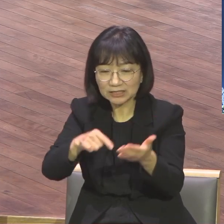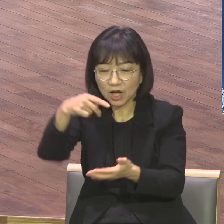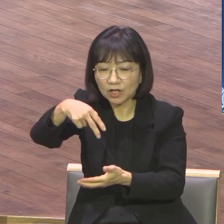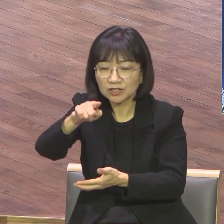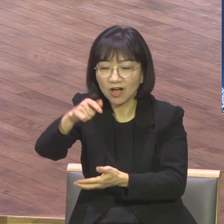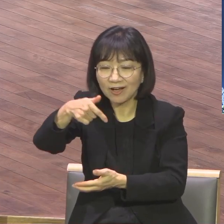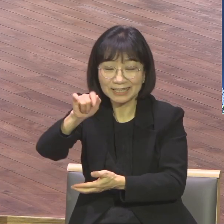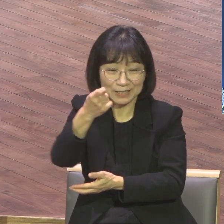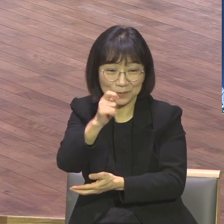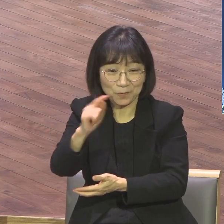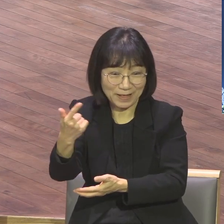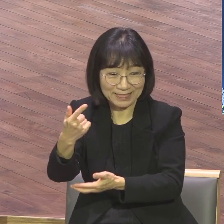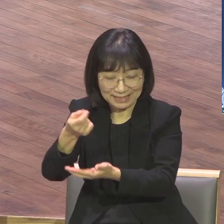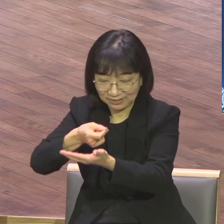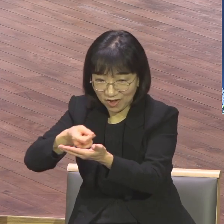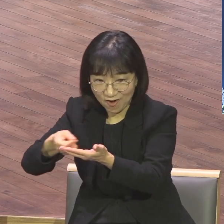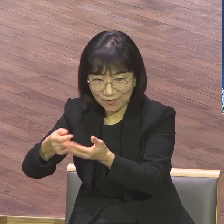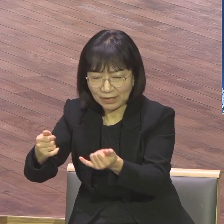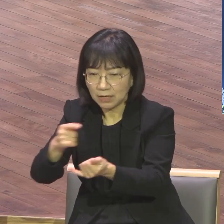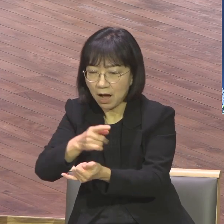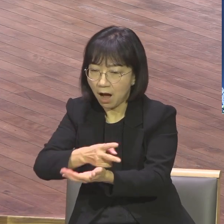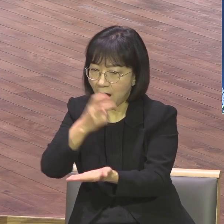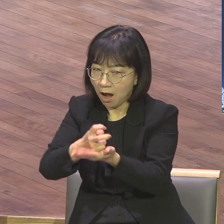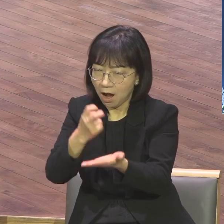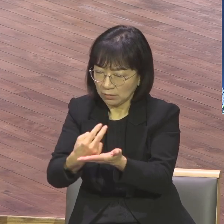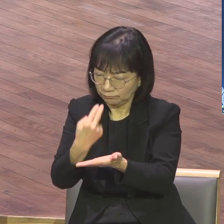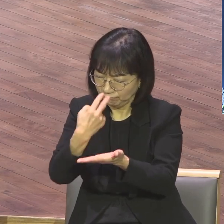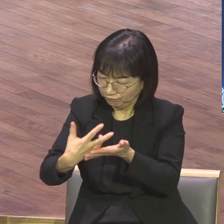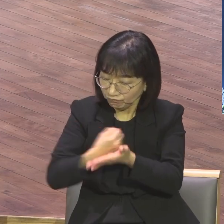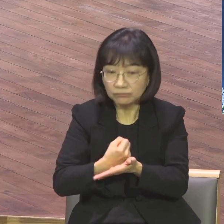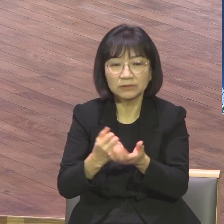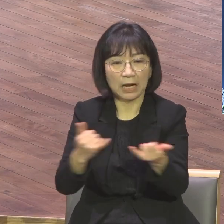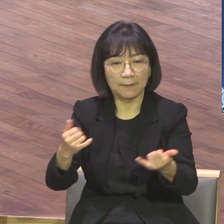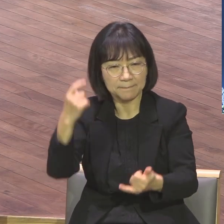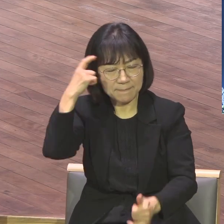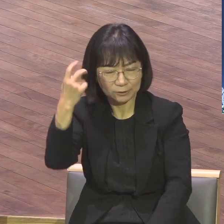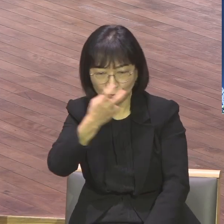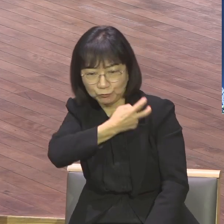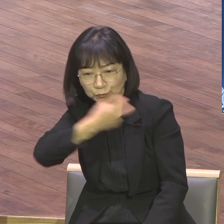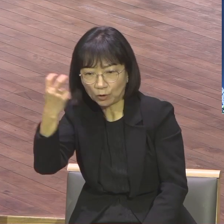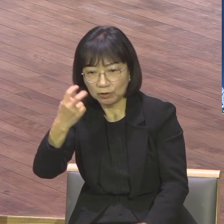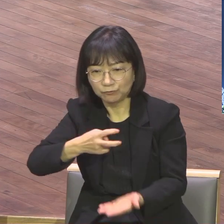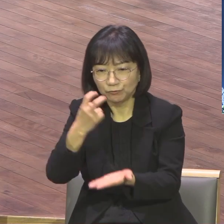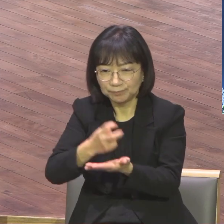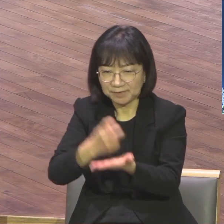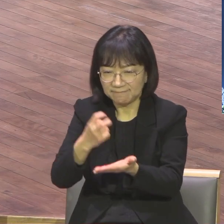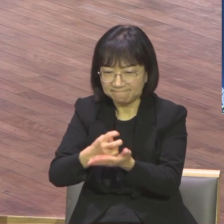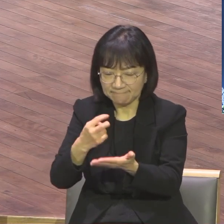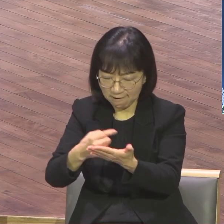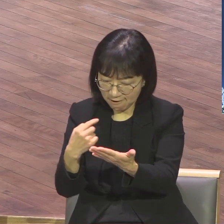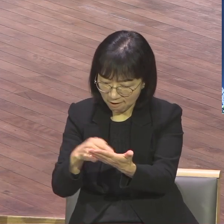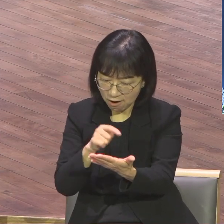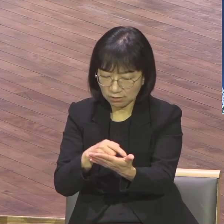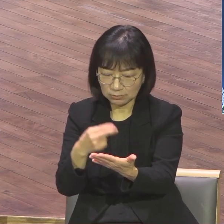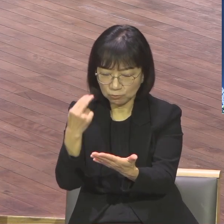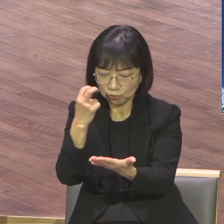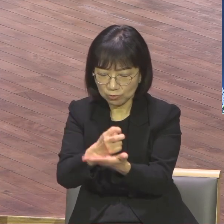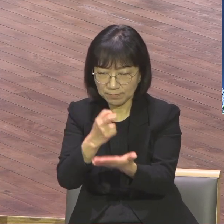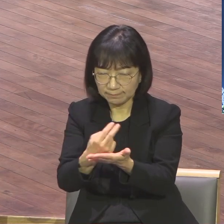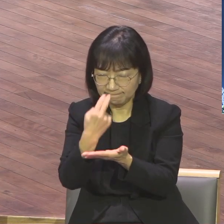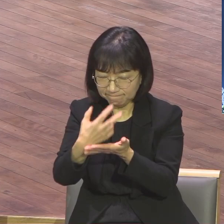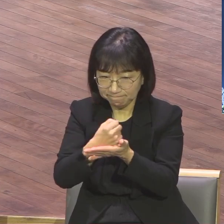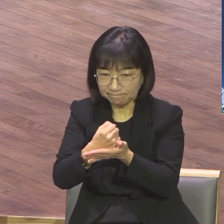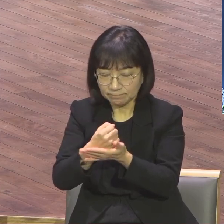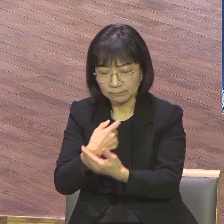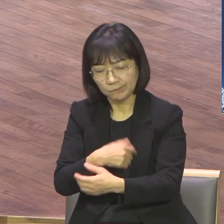유대 율법, 이 모세 오경 율법 정통한 자들입니다. 율법의 대가들이에요.